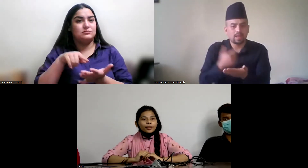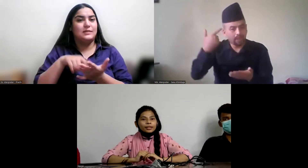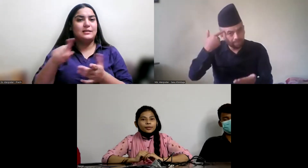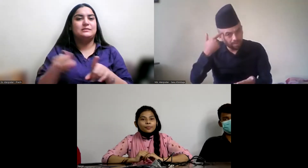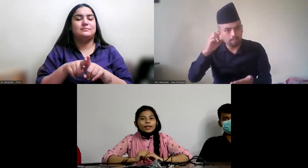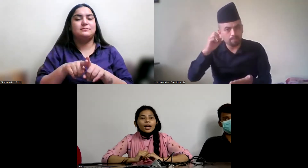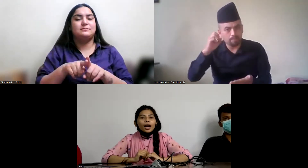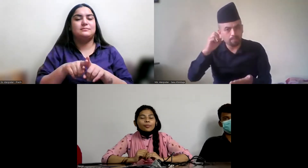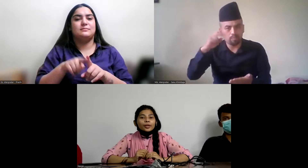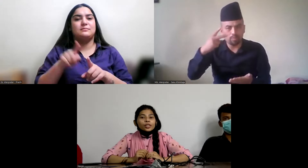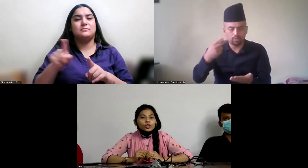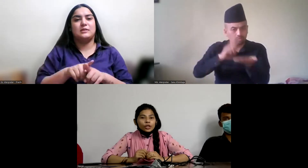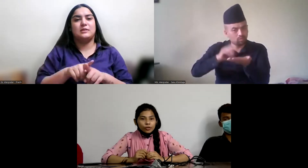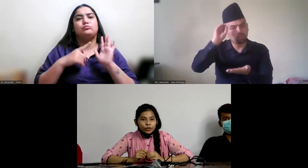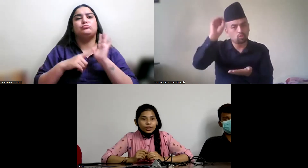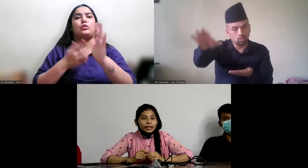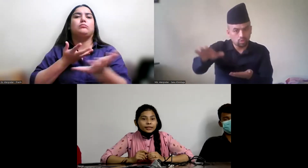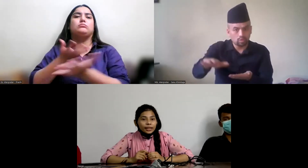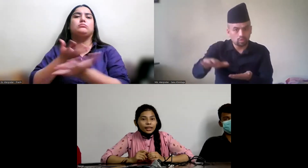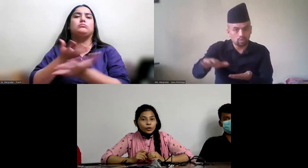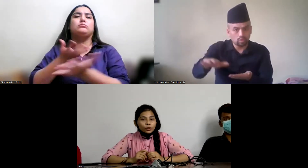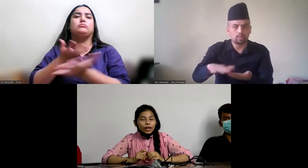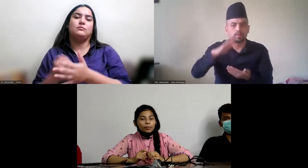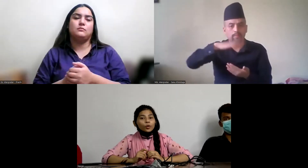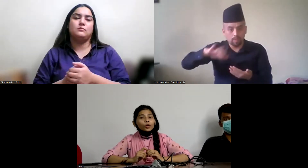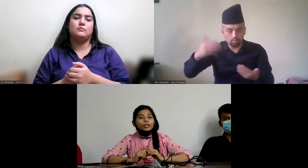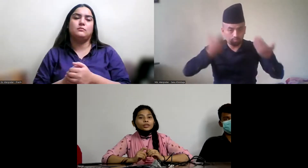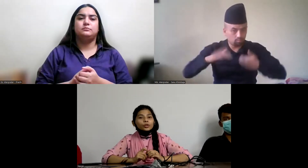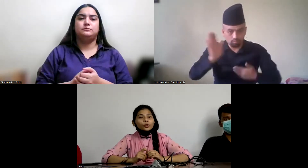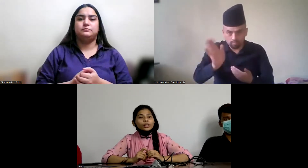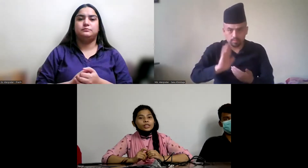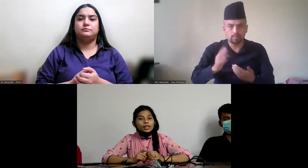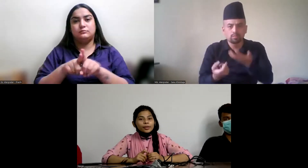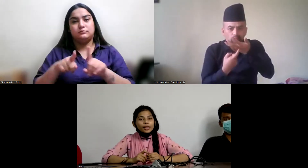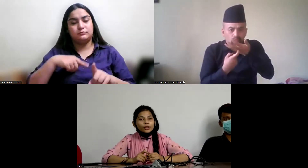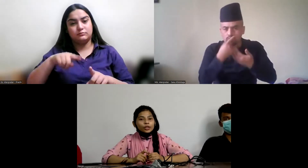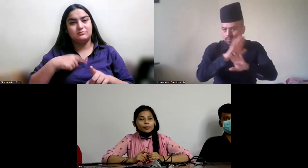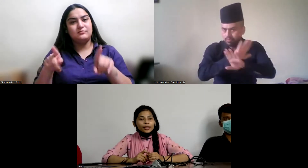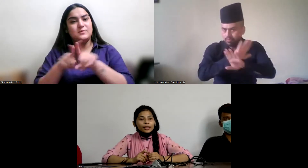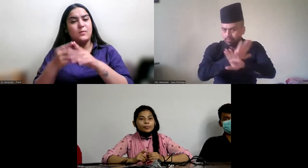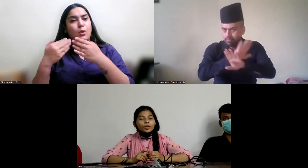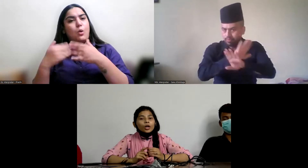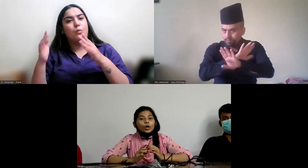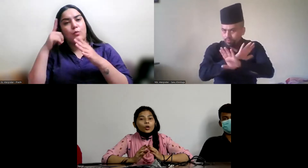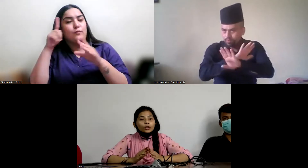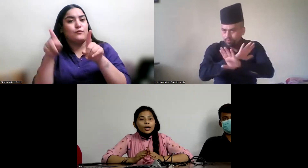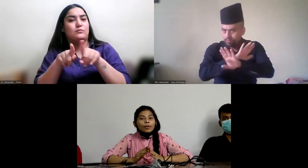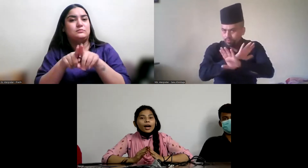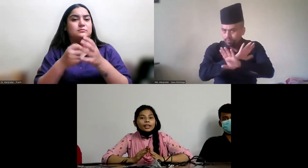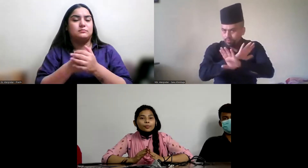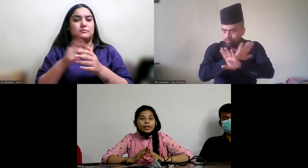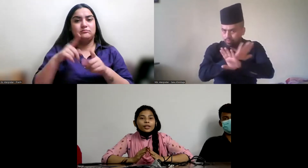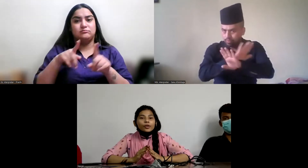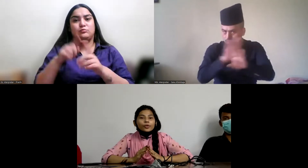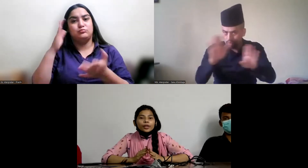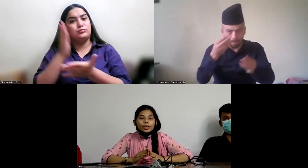और ज्ञापन दिए। हमने बच्चों के विरुद्ध हिंसा की रोकथाम और बच्चों को नशीले पदार्थों की बिक्री, रोकथाम